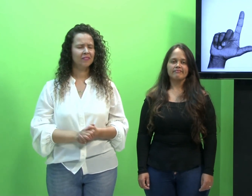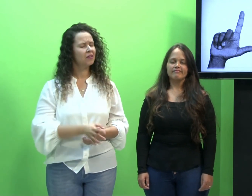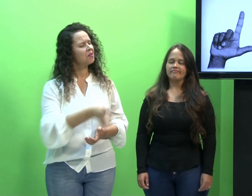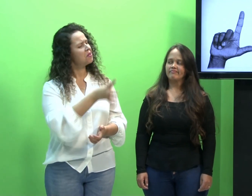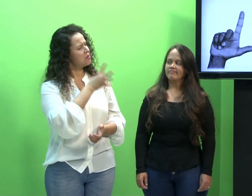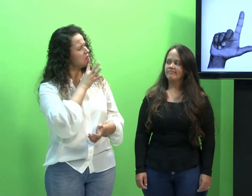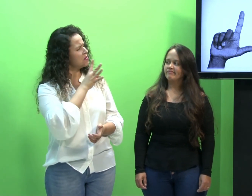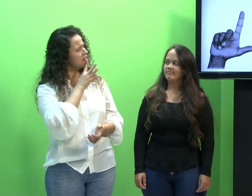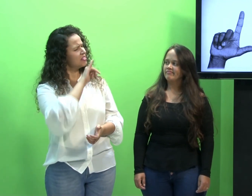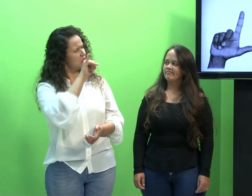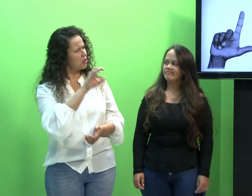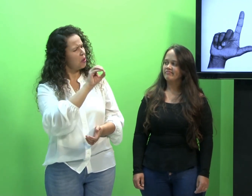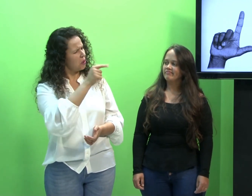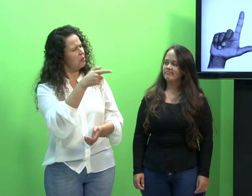Conhece João?